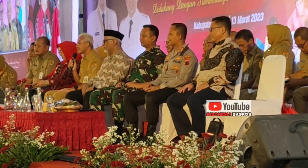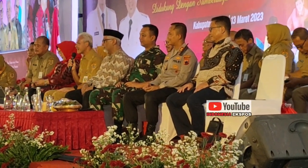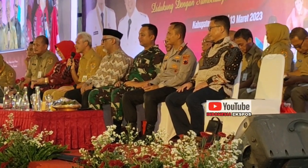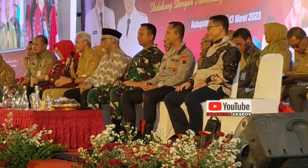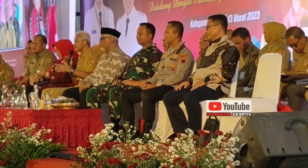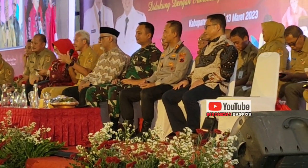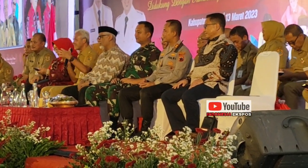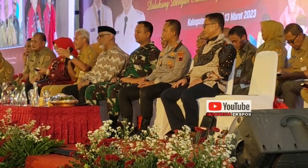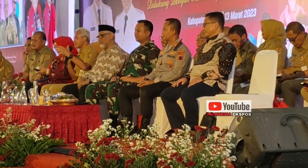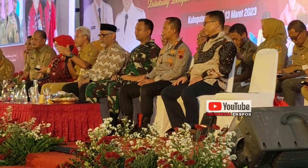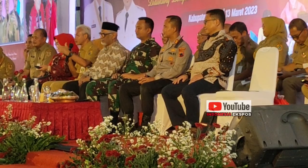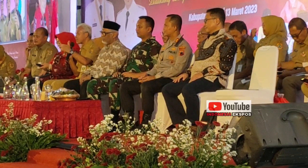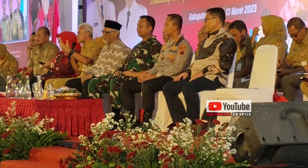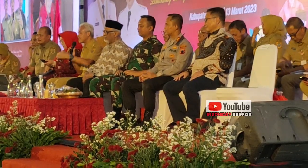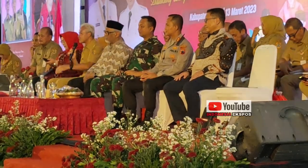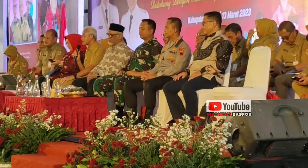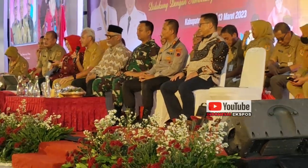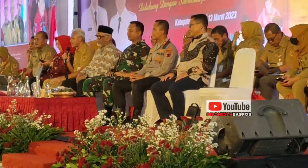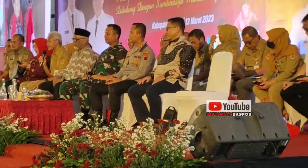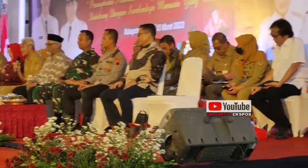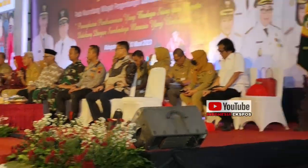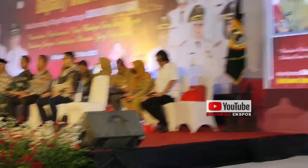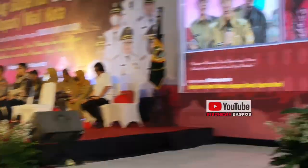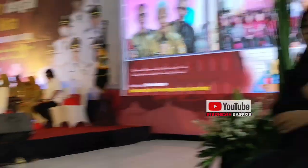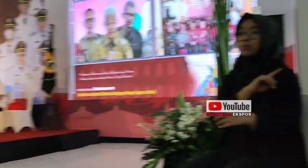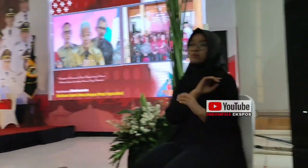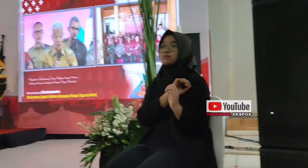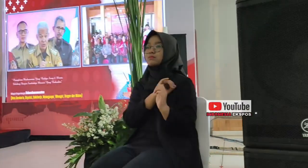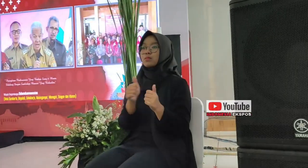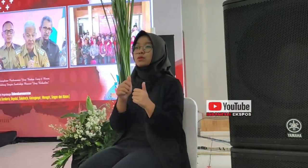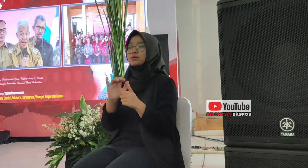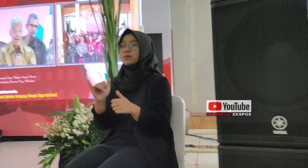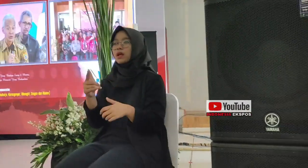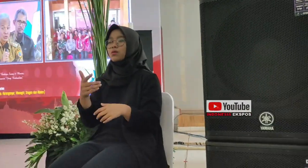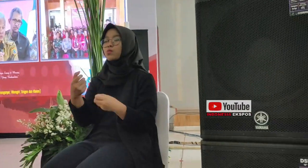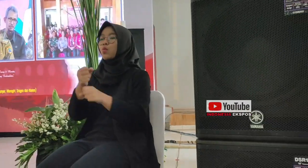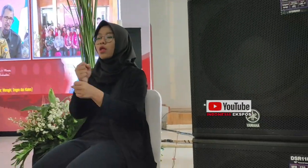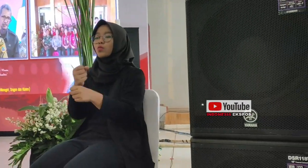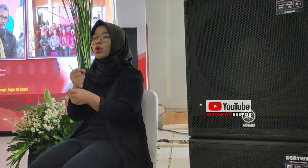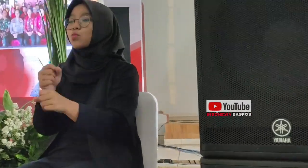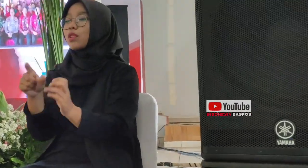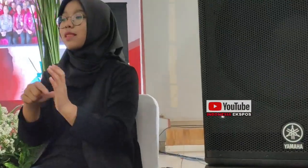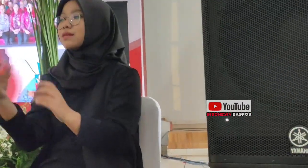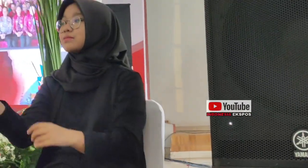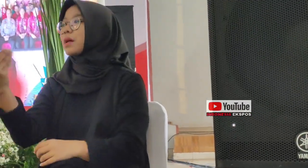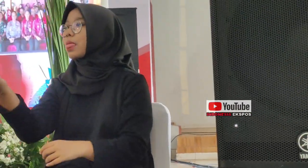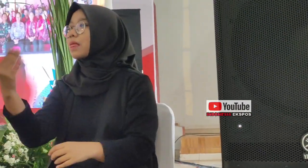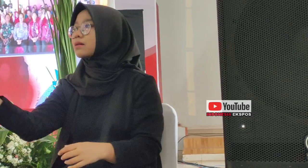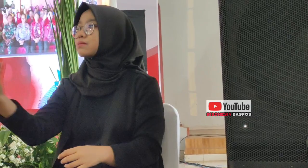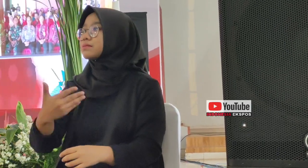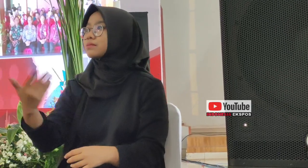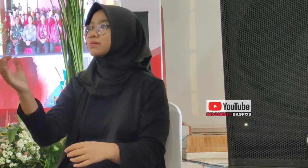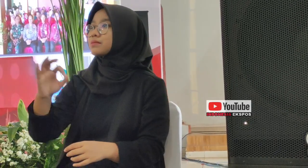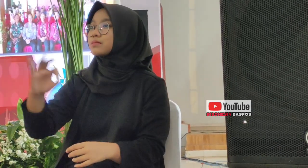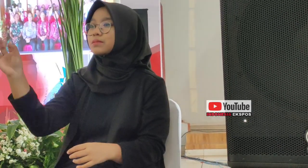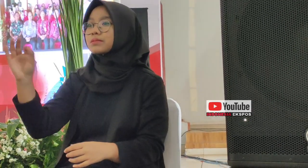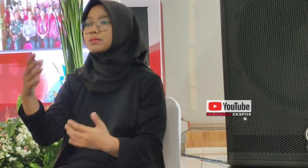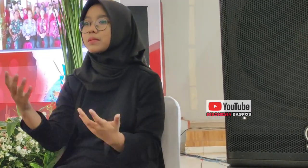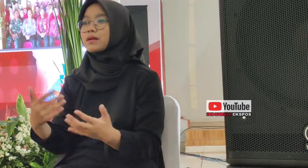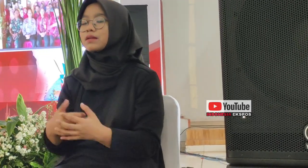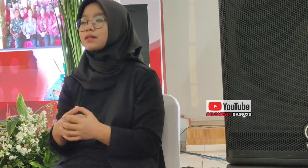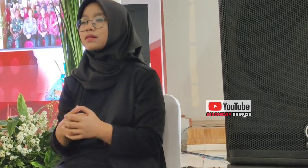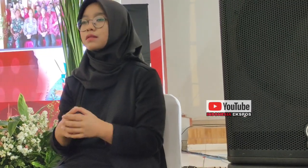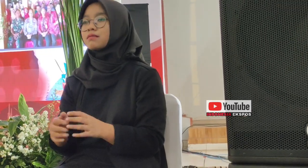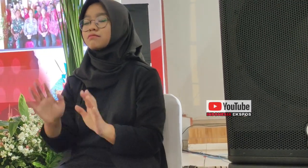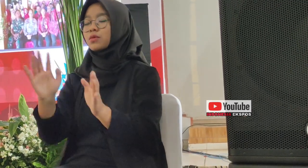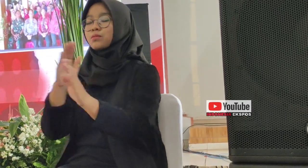disiapkan ben apa namanya potensinya seperti apa aja gawe tok ora payu nggih. Sekali okay. Pelajar satu lagi, pelajar Bapak.